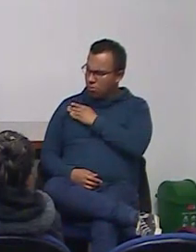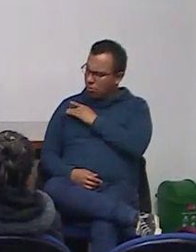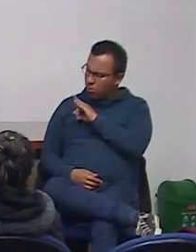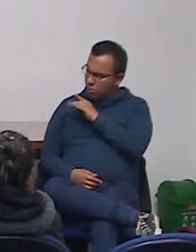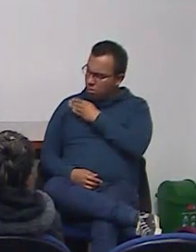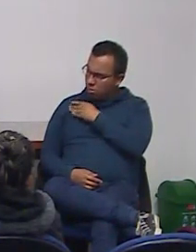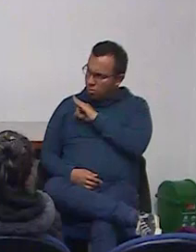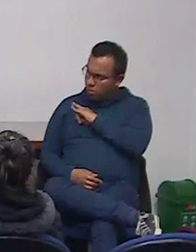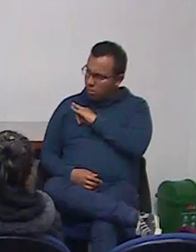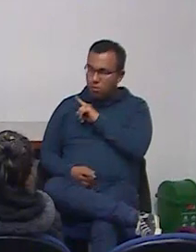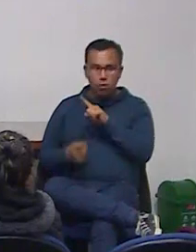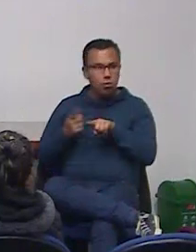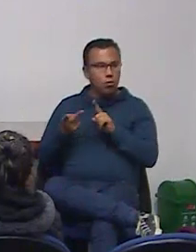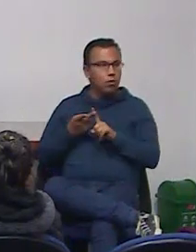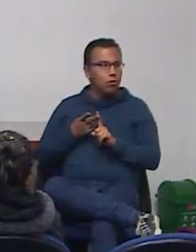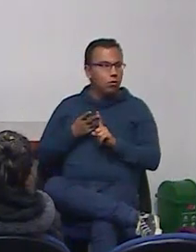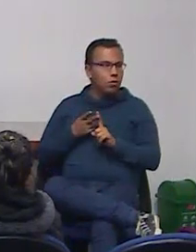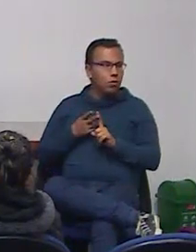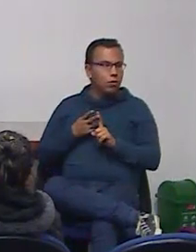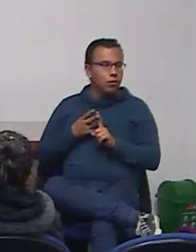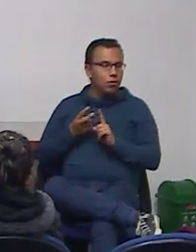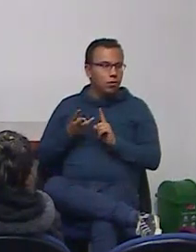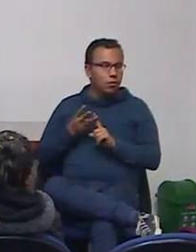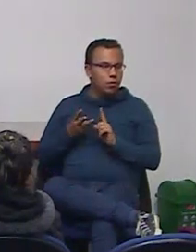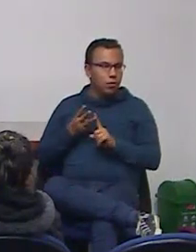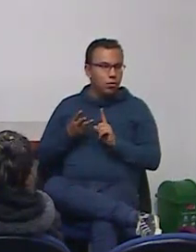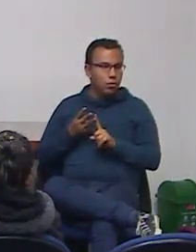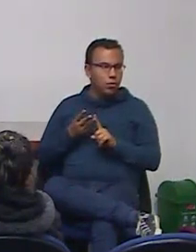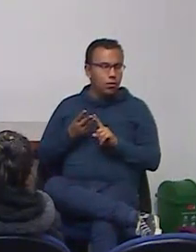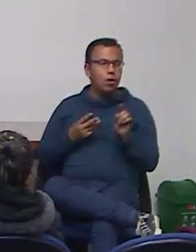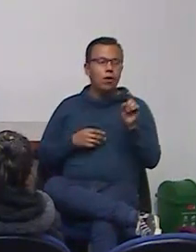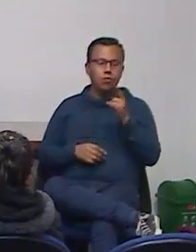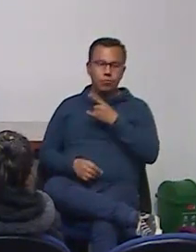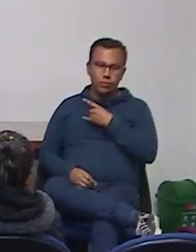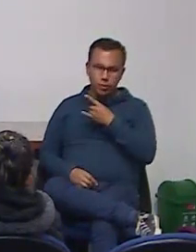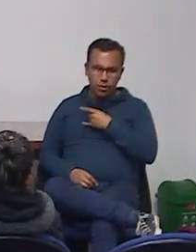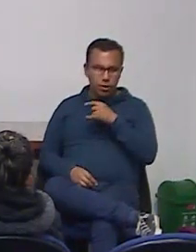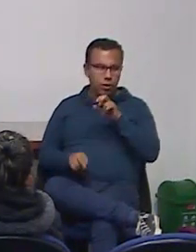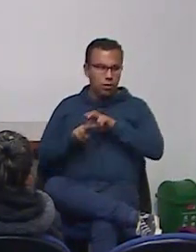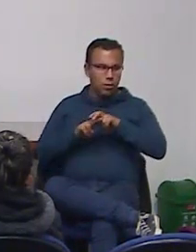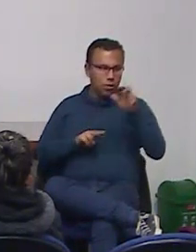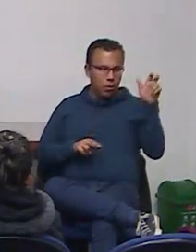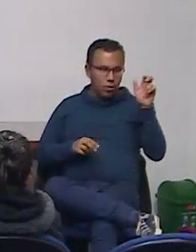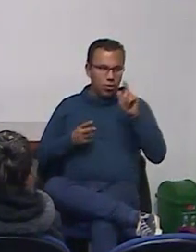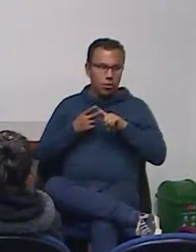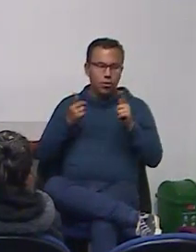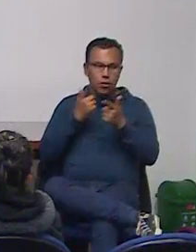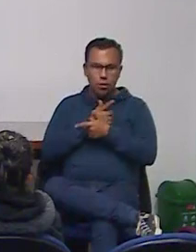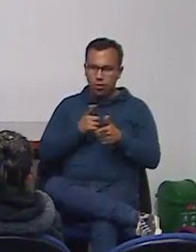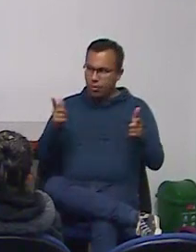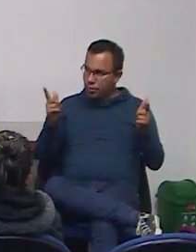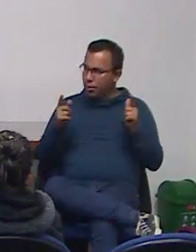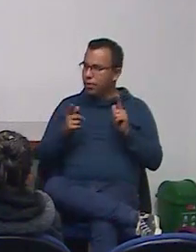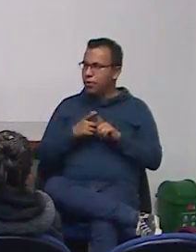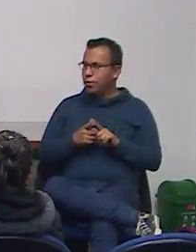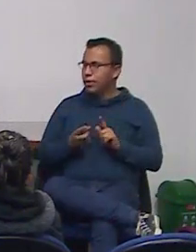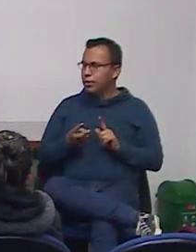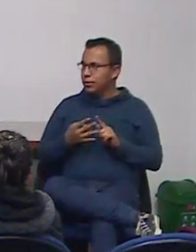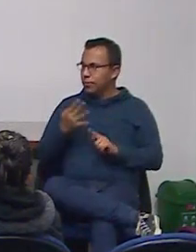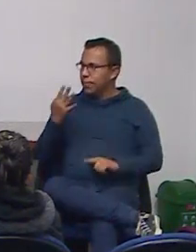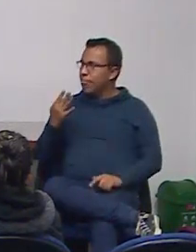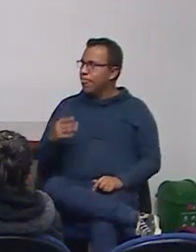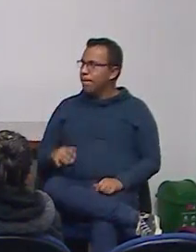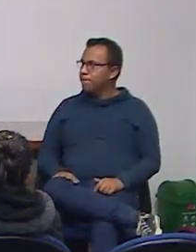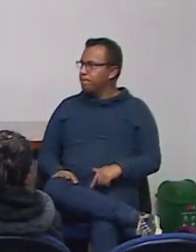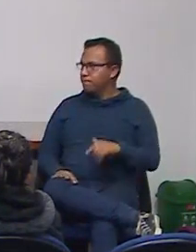Sí y los los qué ah monserrate no no no las Libertadores también sí